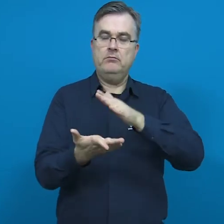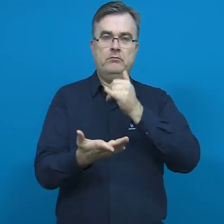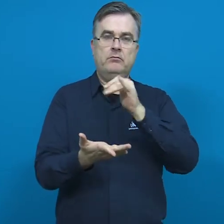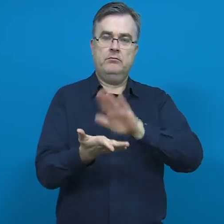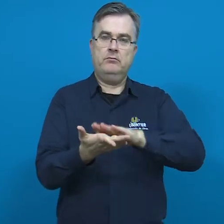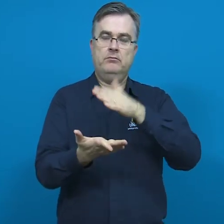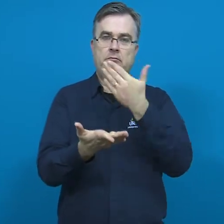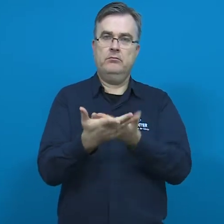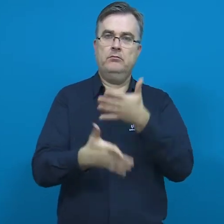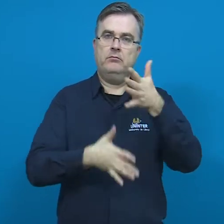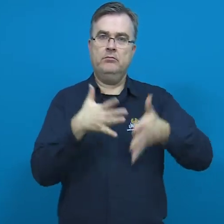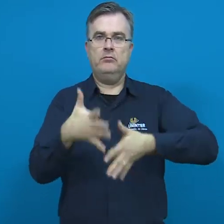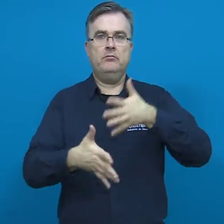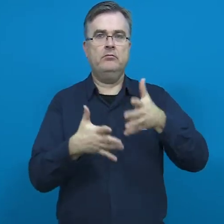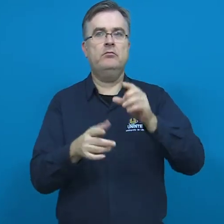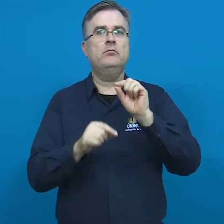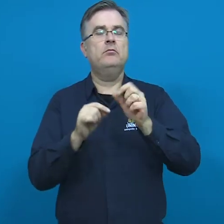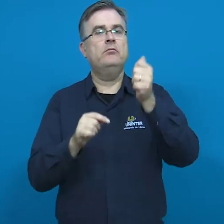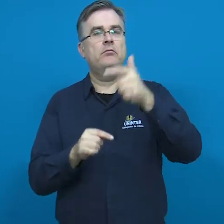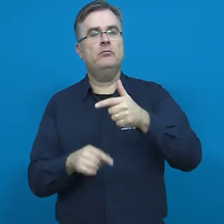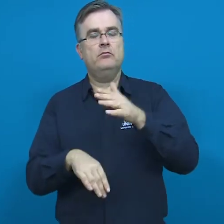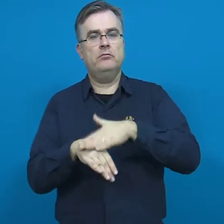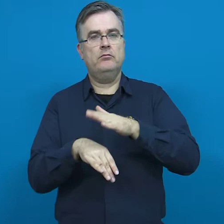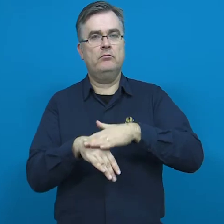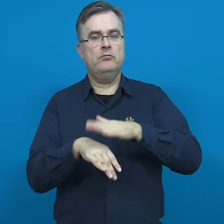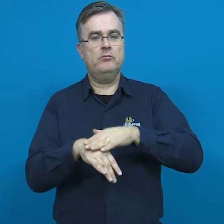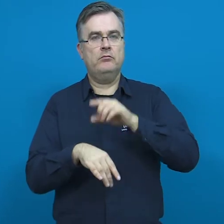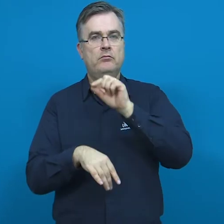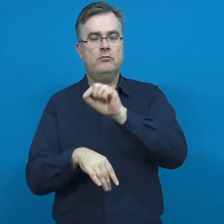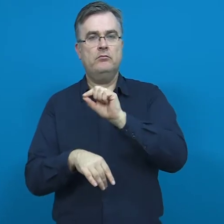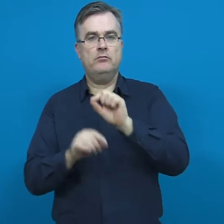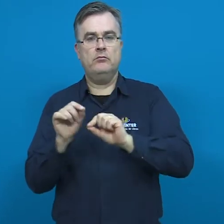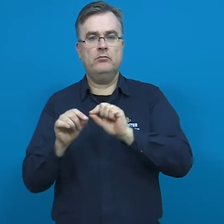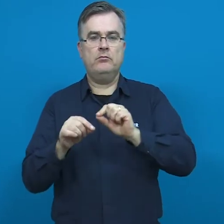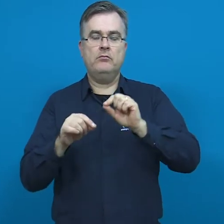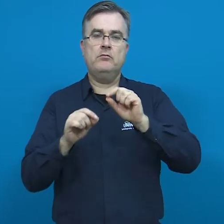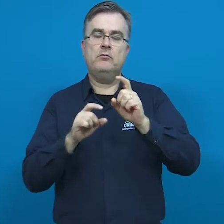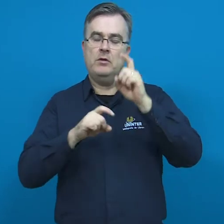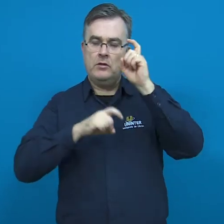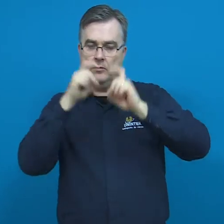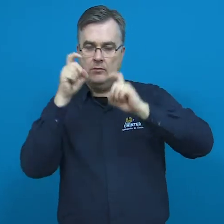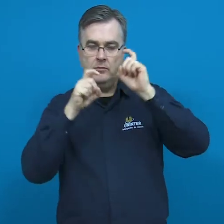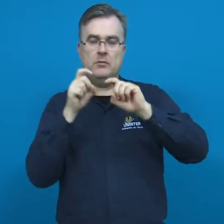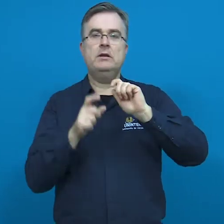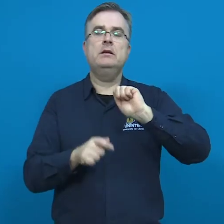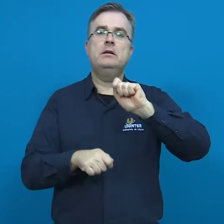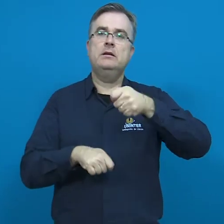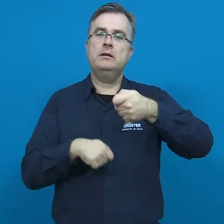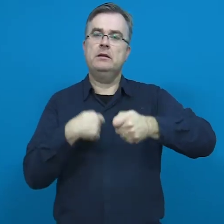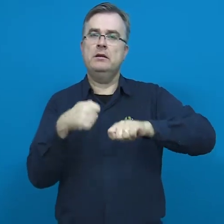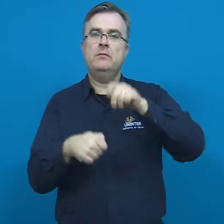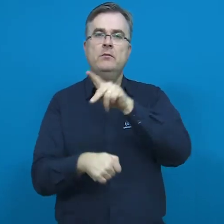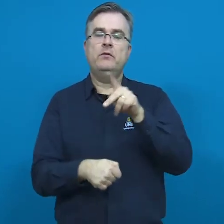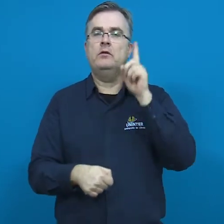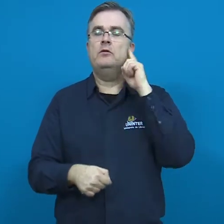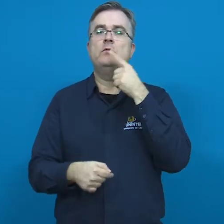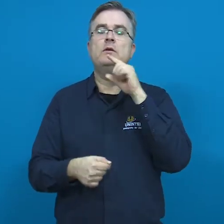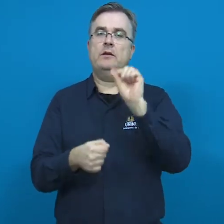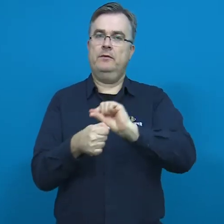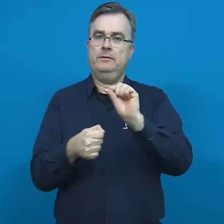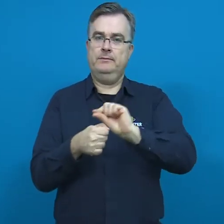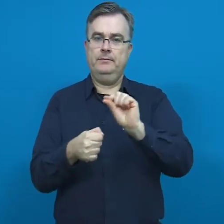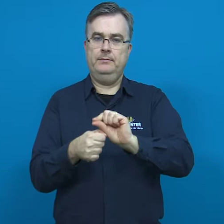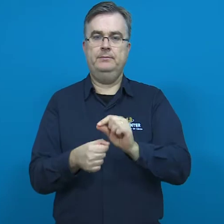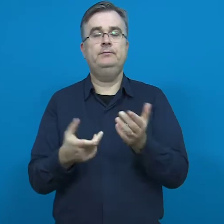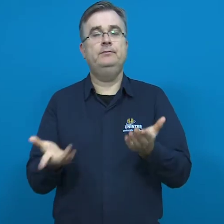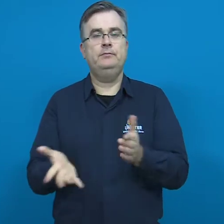falando, na tradução do professor surdo, do que nas expressões e nos sinais que o professor surdo